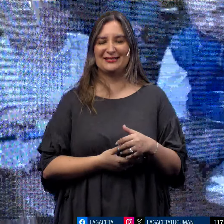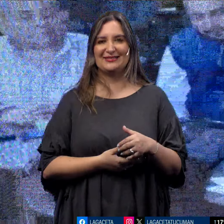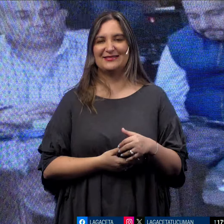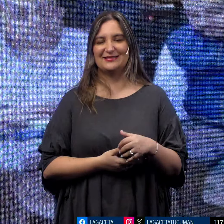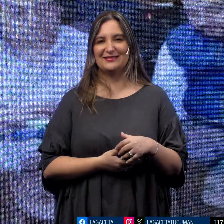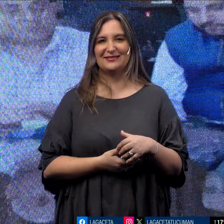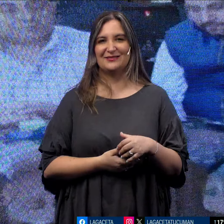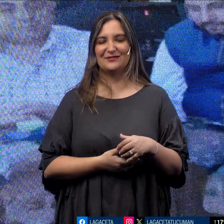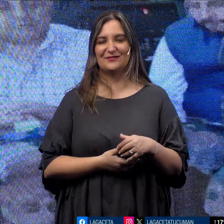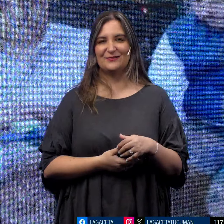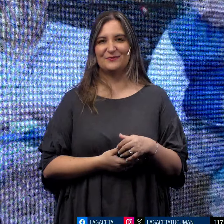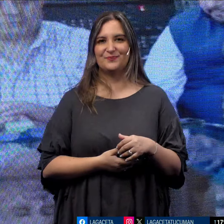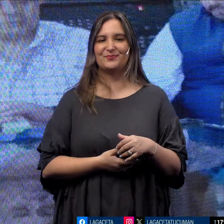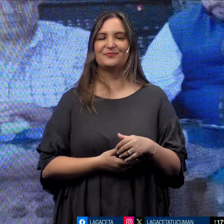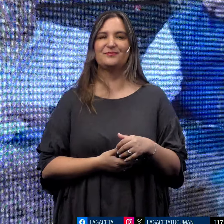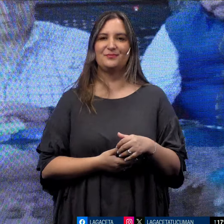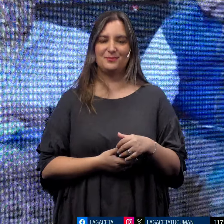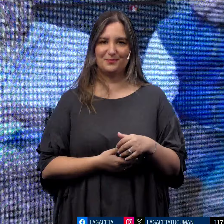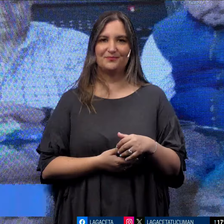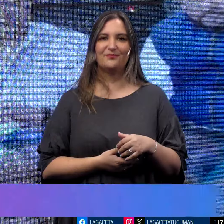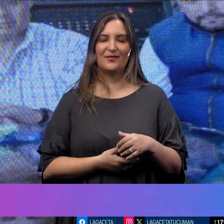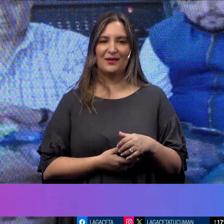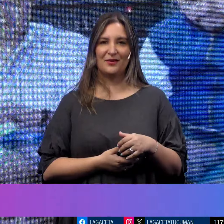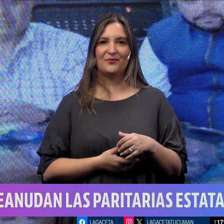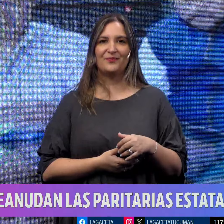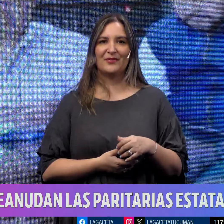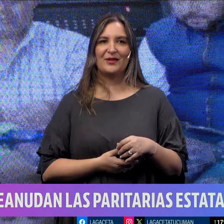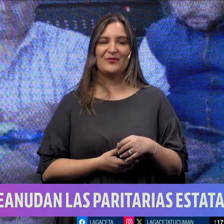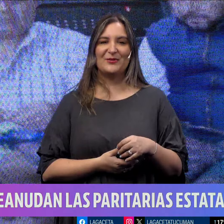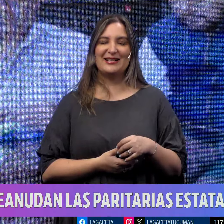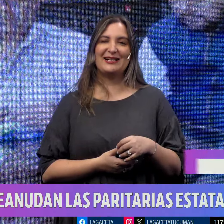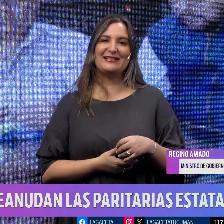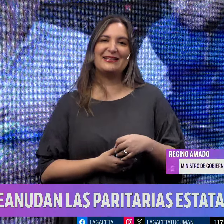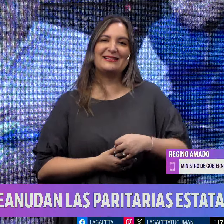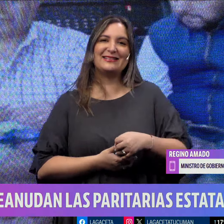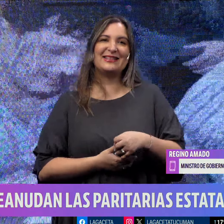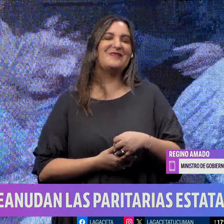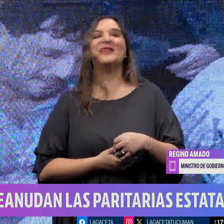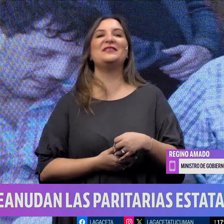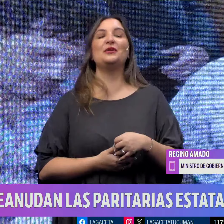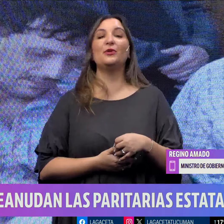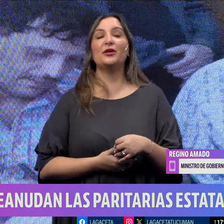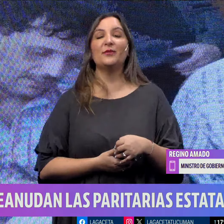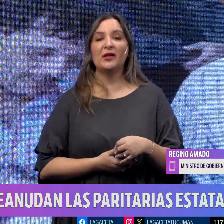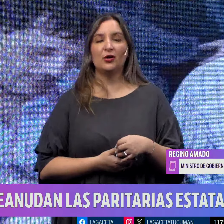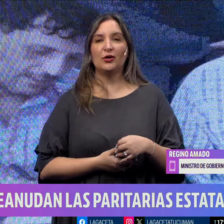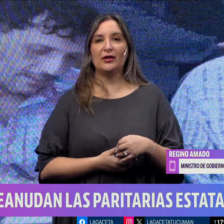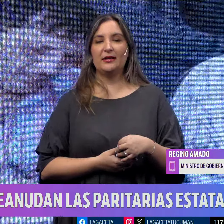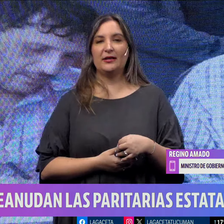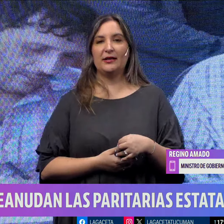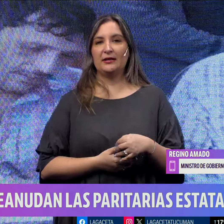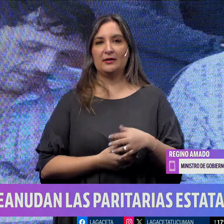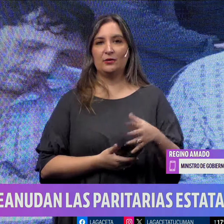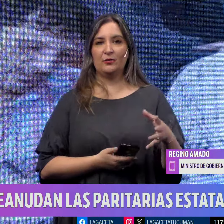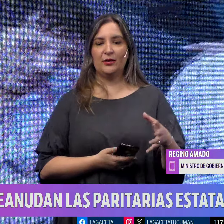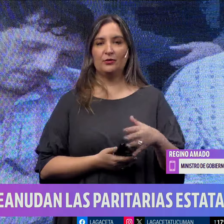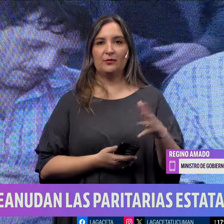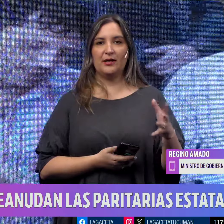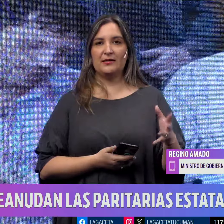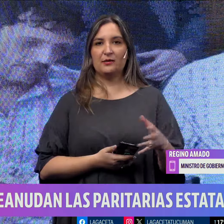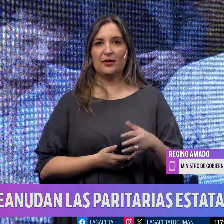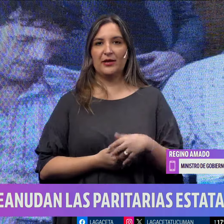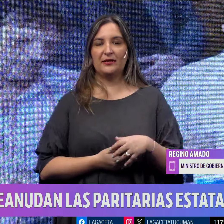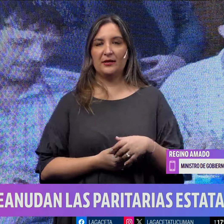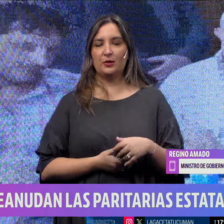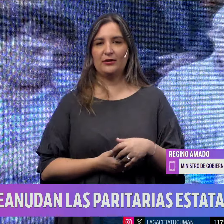día. Buen día a toda la audiencia. Muchas gracias. Ministro, bueno, hoy en unos minutos